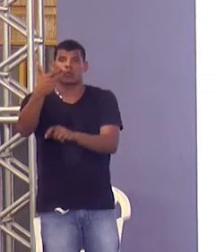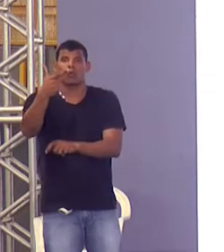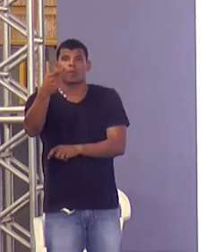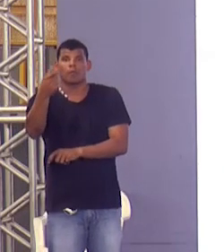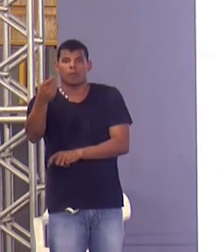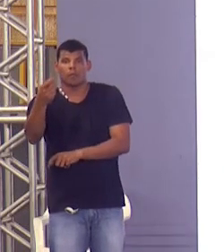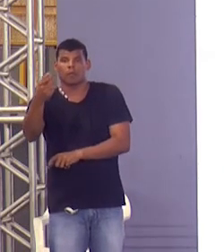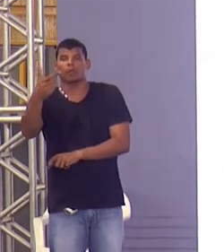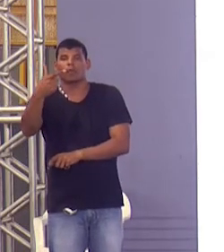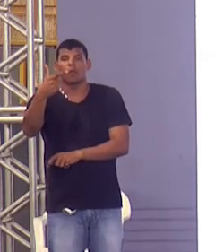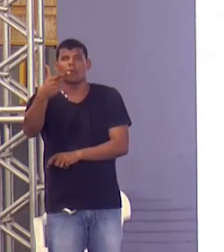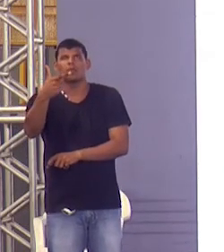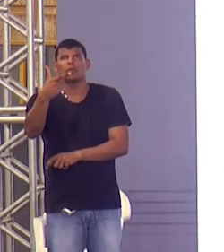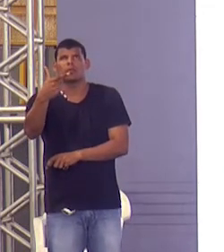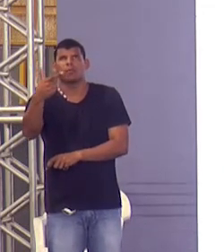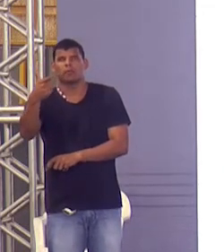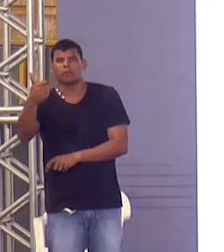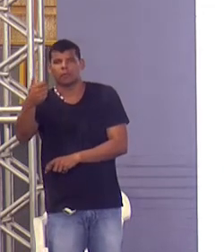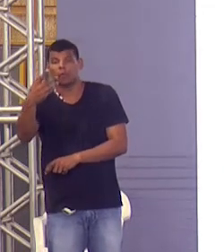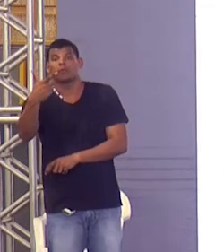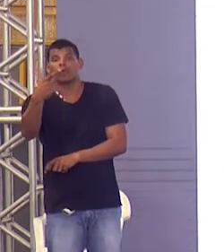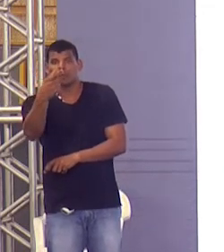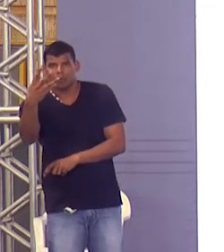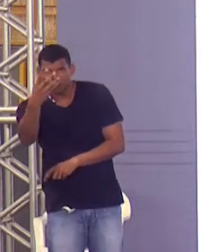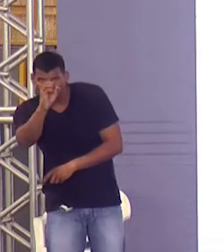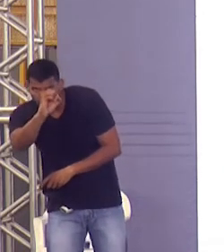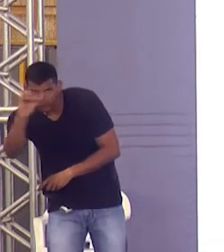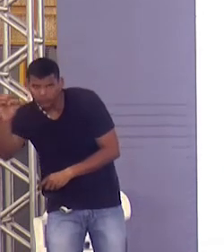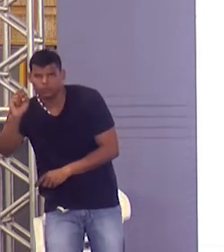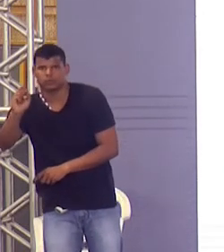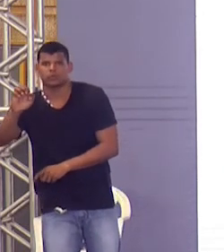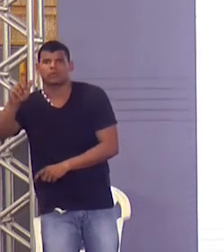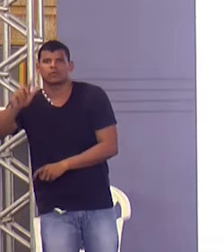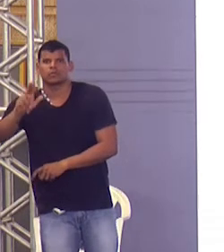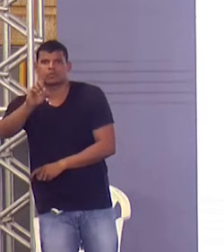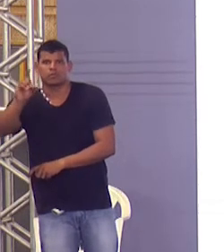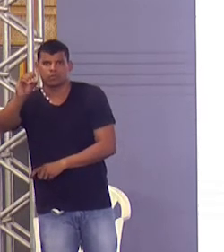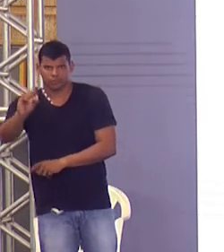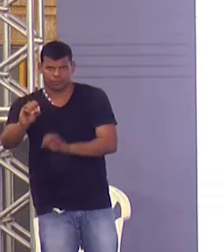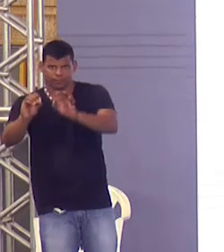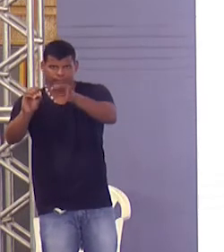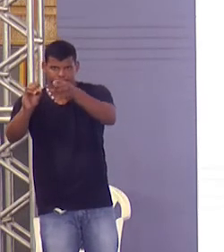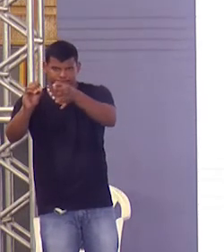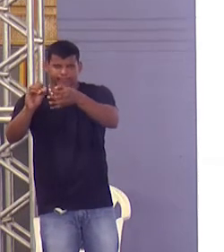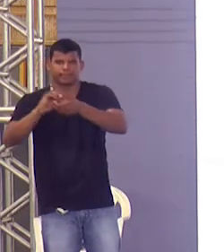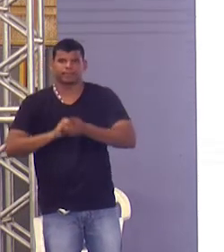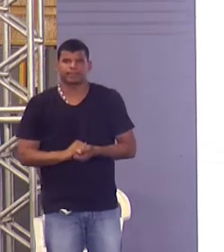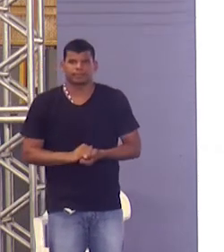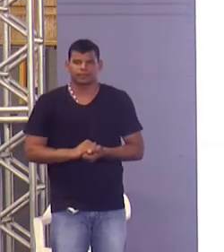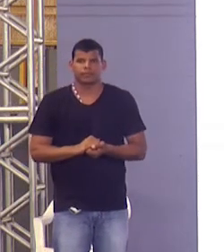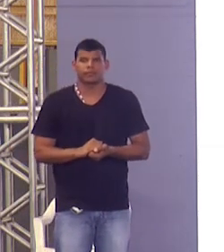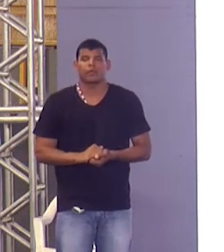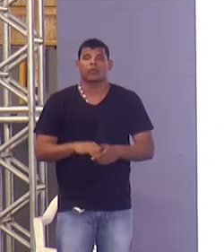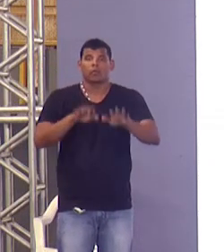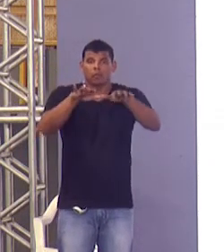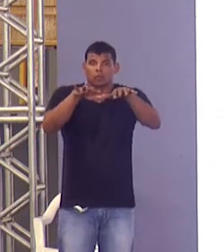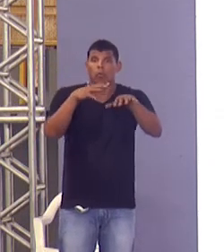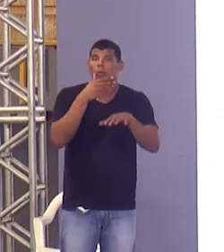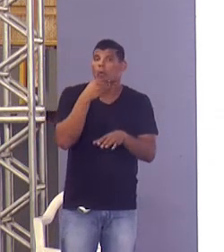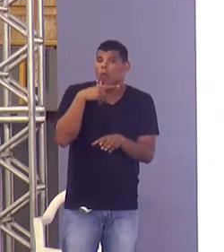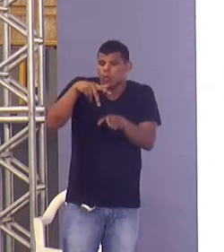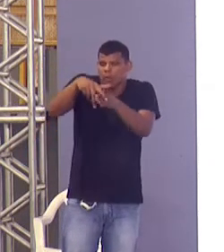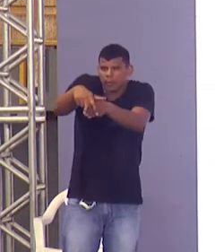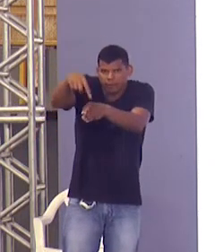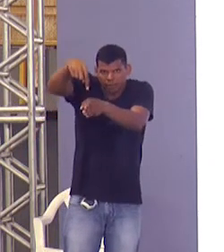2.400 segundos. Então, o Carlinhos já está andando de